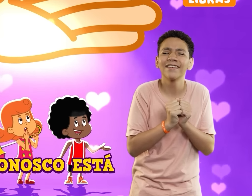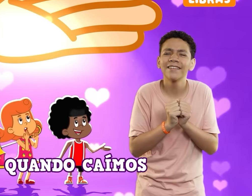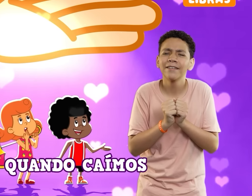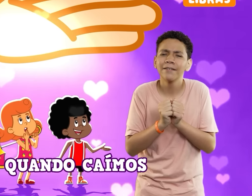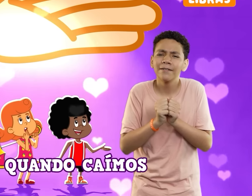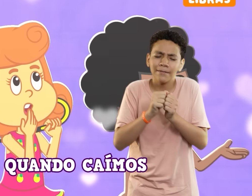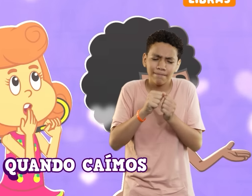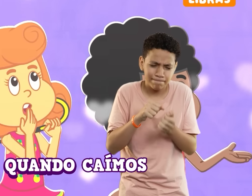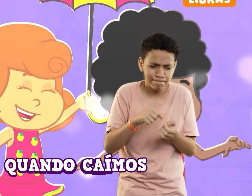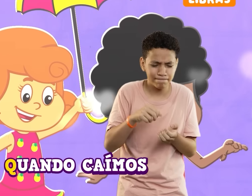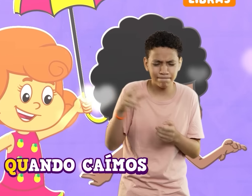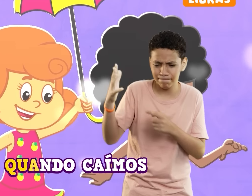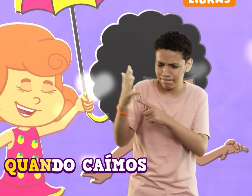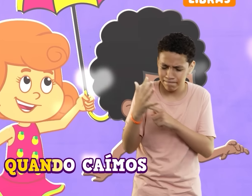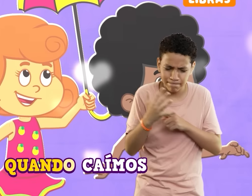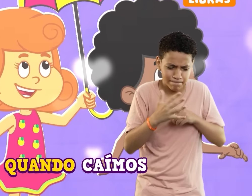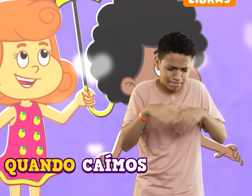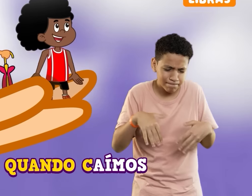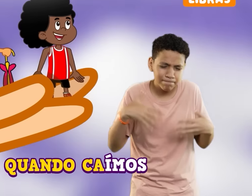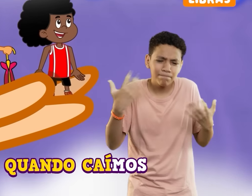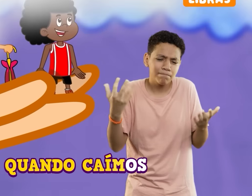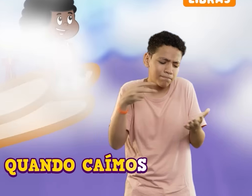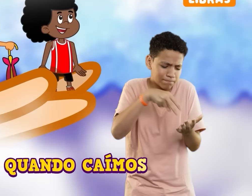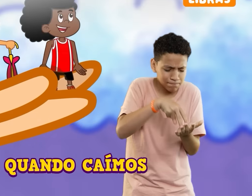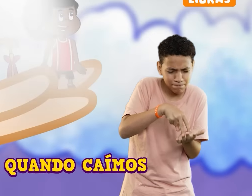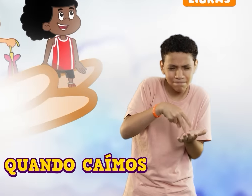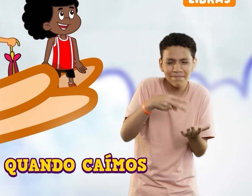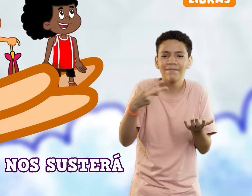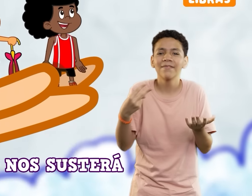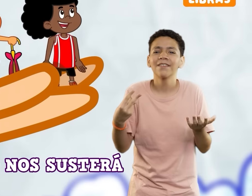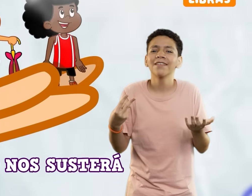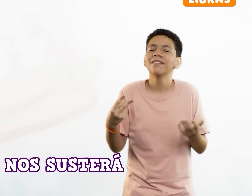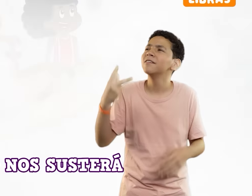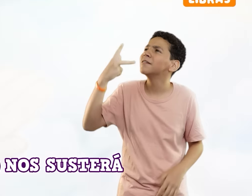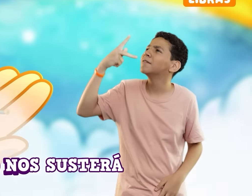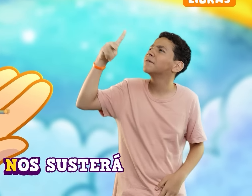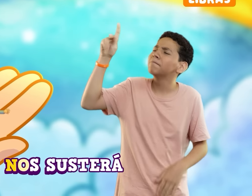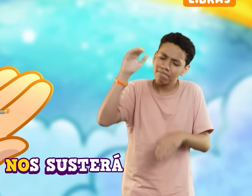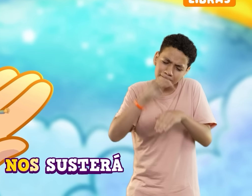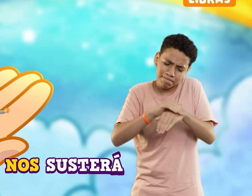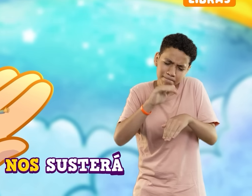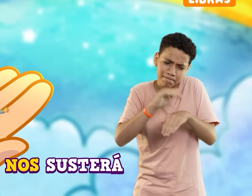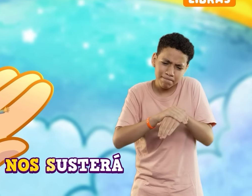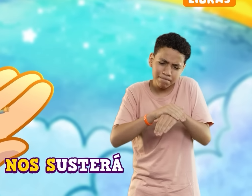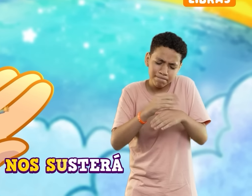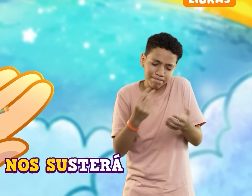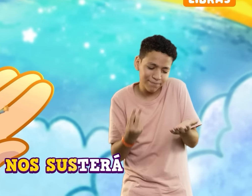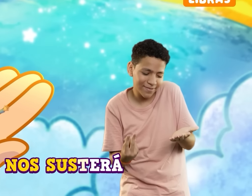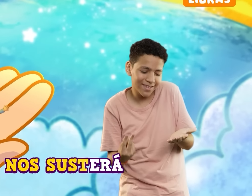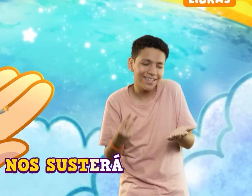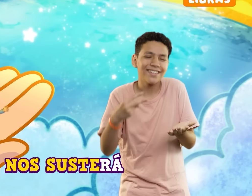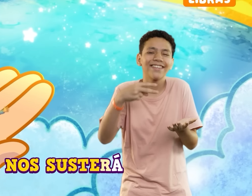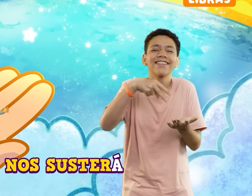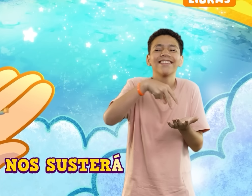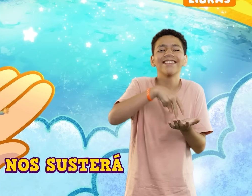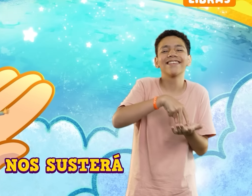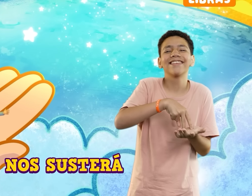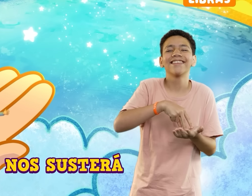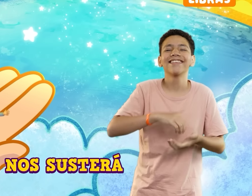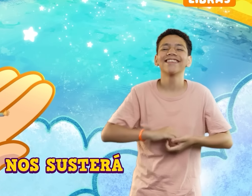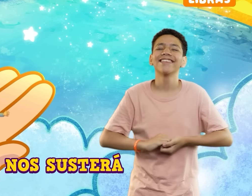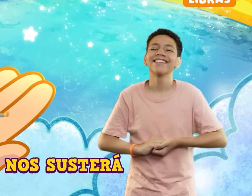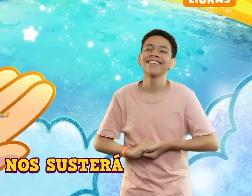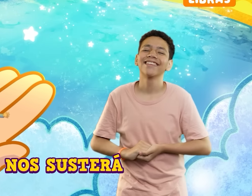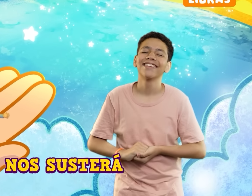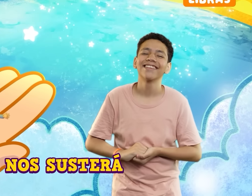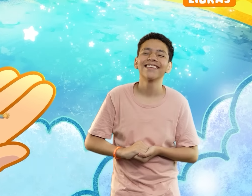está. Nos levanta quando caímos e sua mão nos susterá.